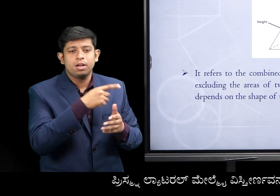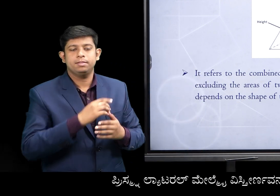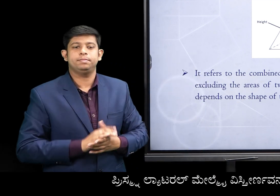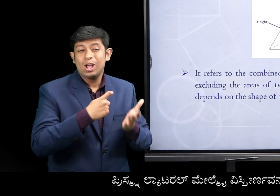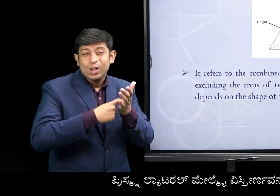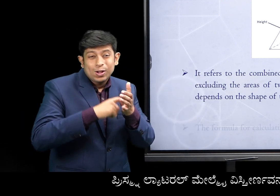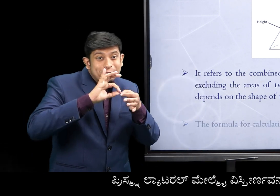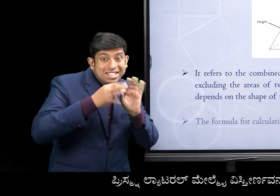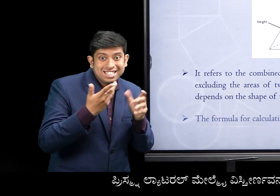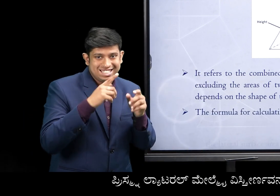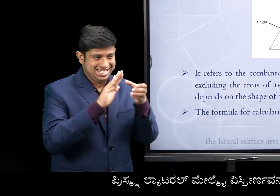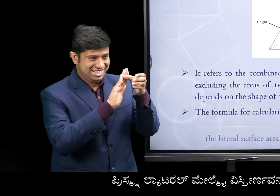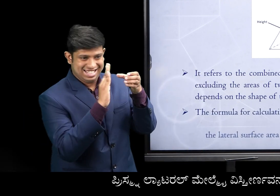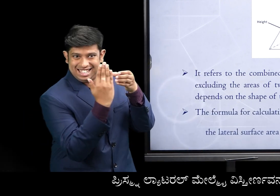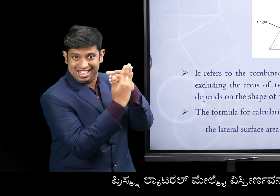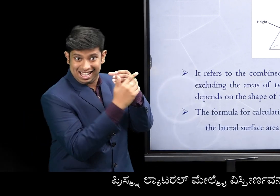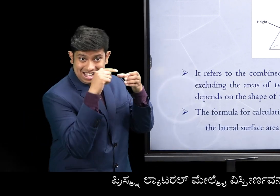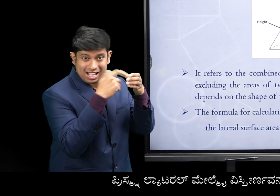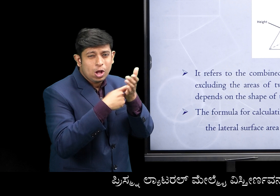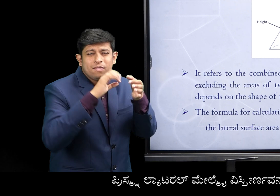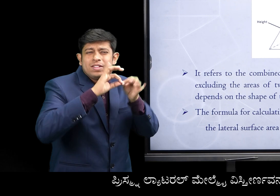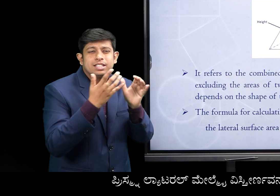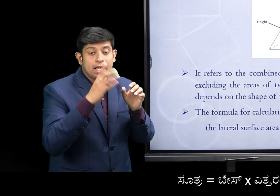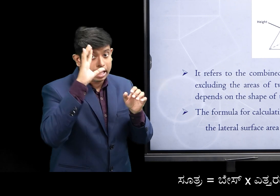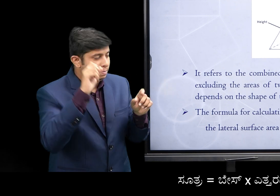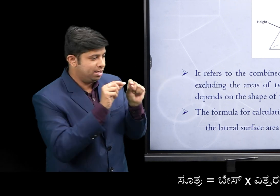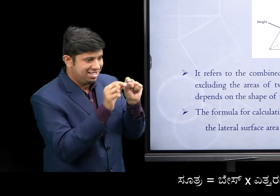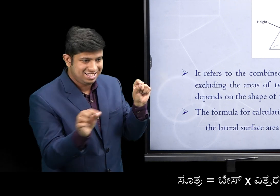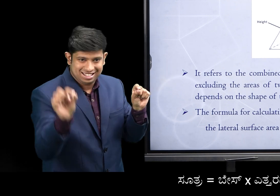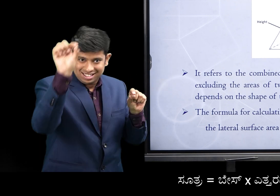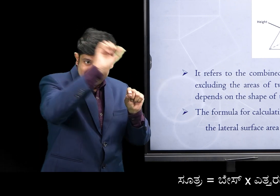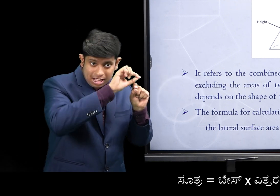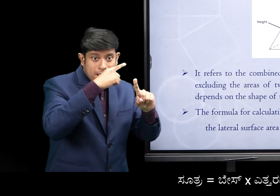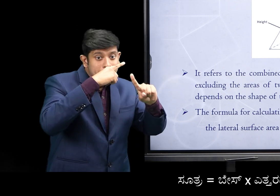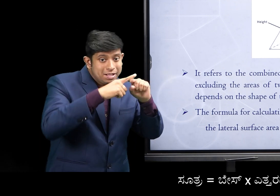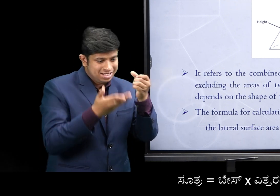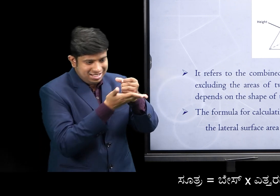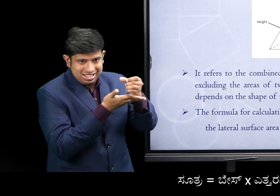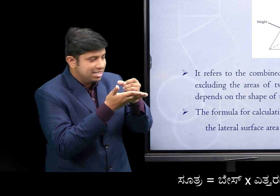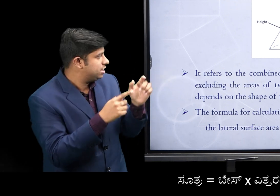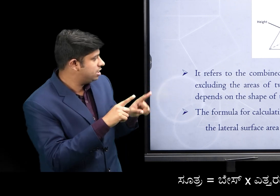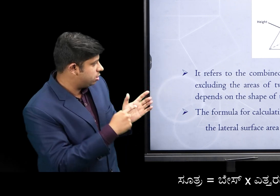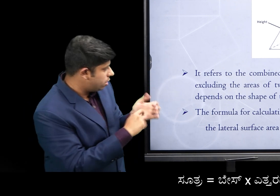ಪ್ರಿಸಂ ಲ್ಯಾಟರಲ್ ಮೇಲ್ಮೈ ವಿಸ್ತೀರ್ಣವನ್ನ ಲೆಕ್ಕಾಚಾರ ಮಾಡುವ ಸೂತ್ರ ಈಸ್ ಈಕ್ವಲ್ ಟು ಬೇಸ್ ಇಂಟು ಎತ್ತರದ ಪರಿಧಿ.